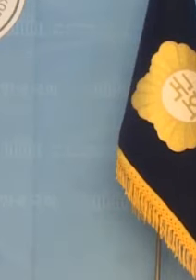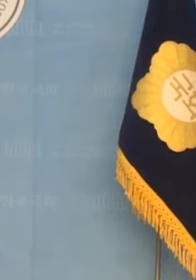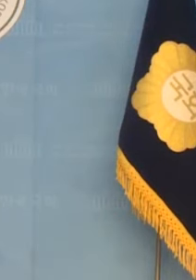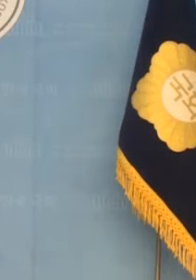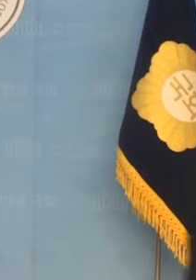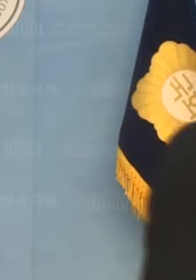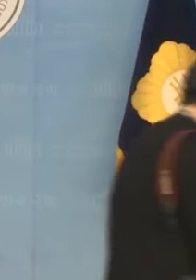Ah